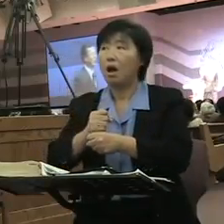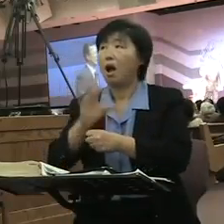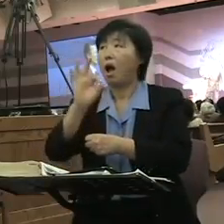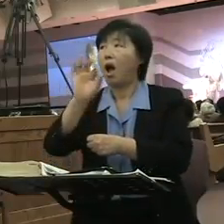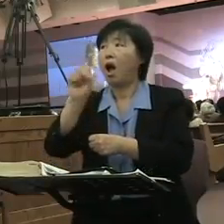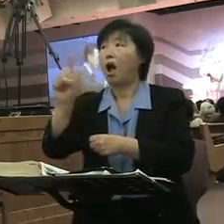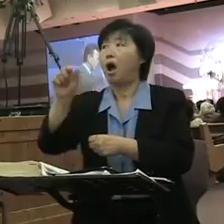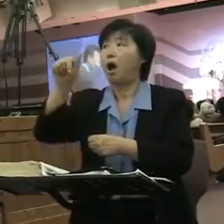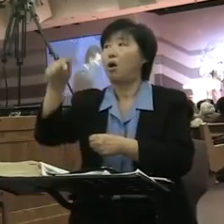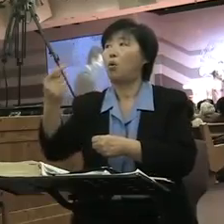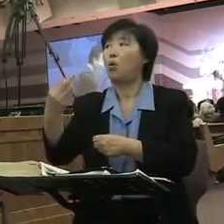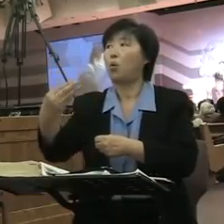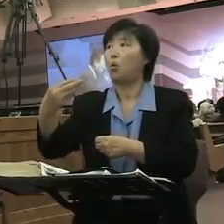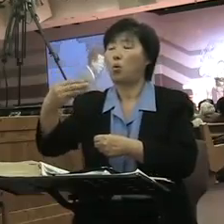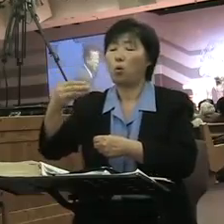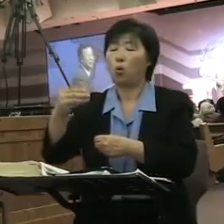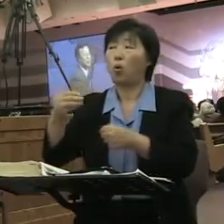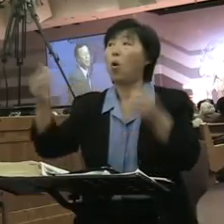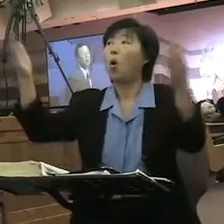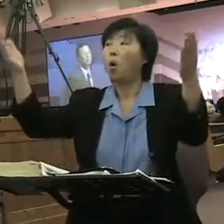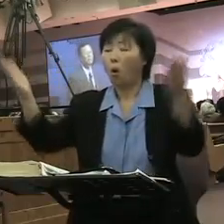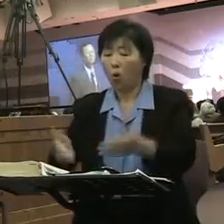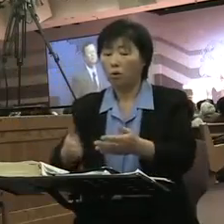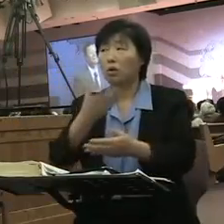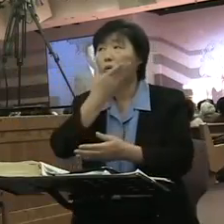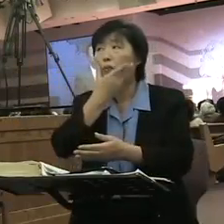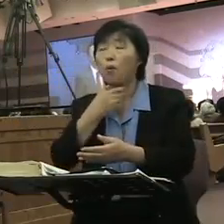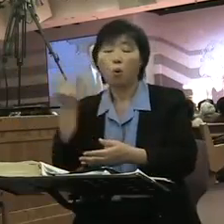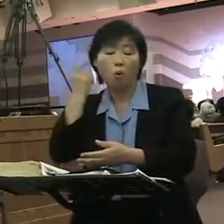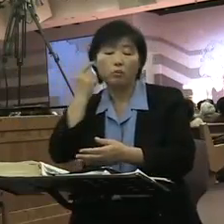골짜 빈들에도 복음 들고 들어갈 수 있어야죠.